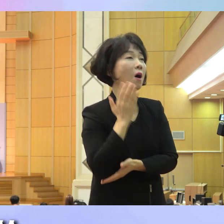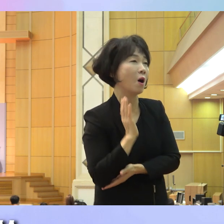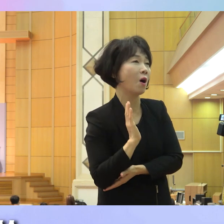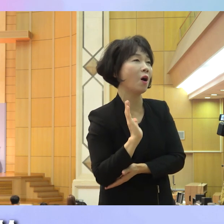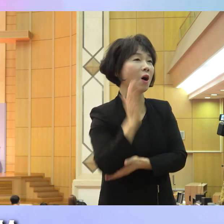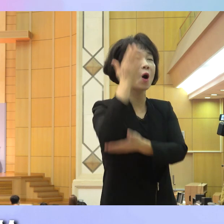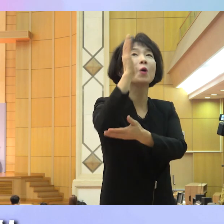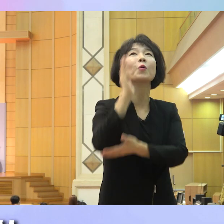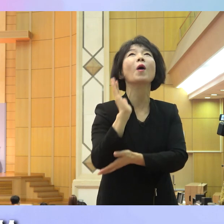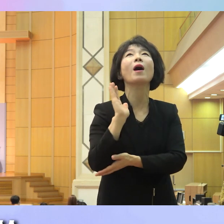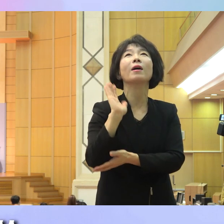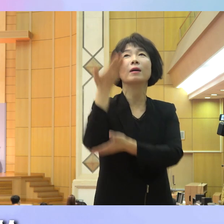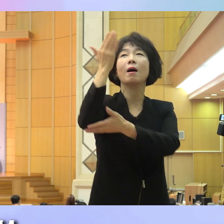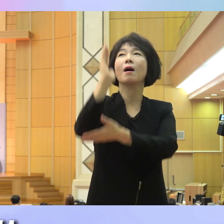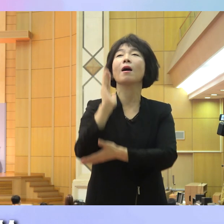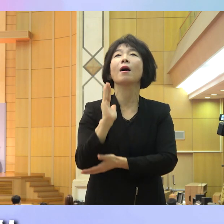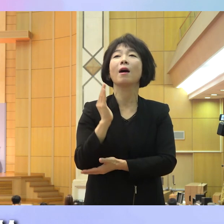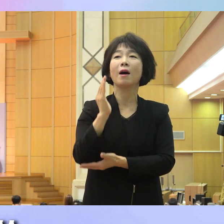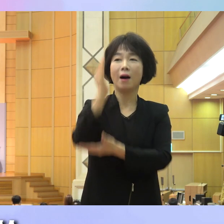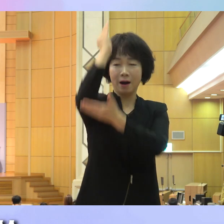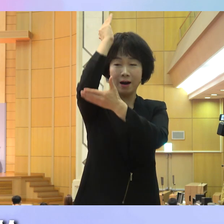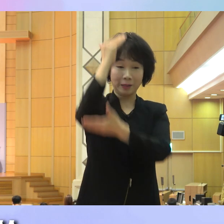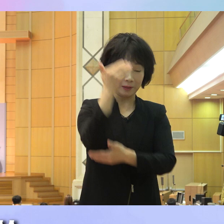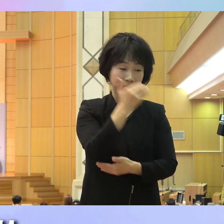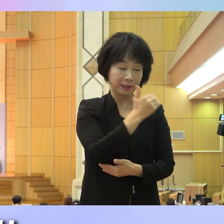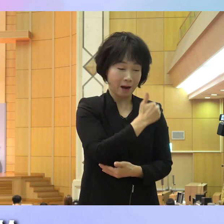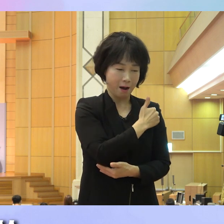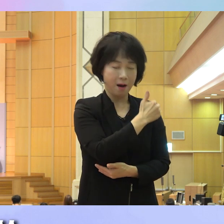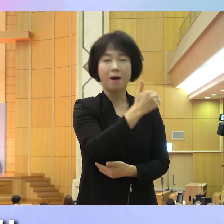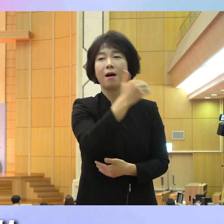주의 영광